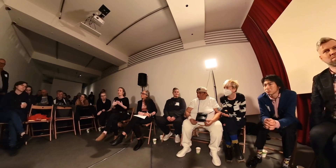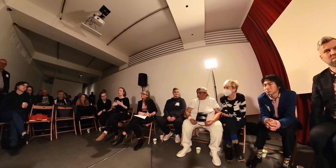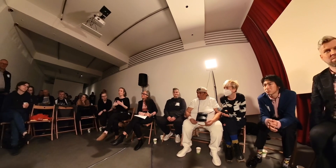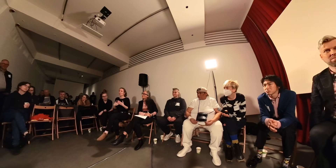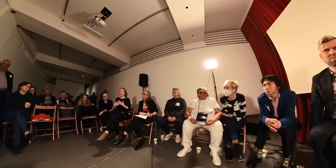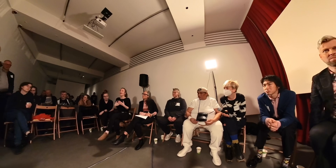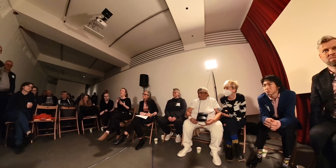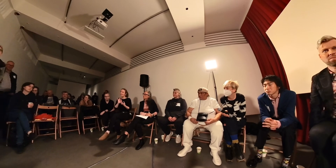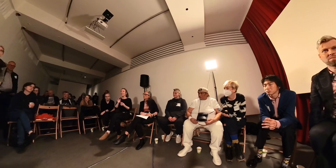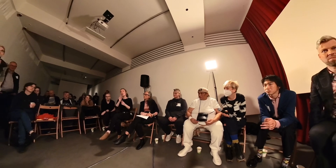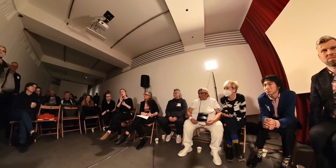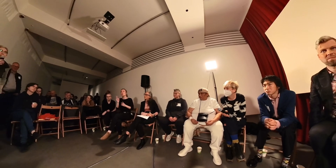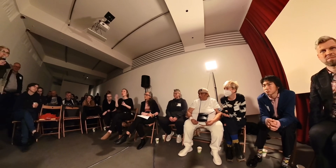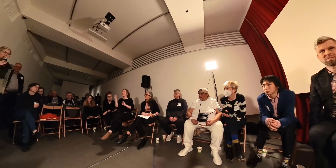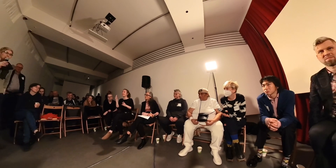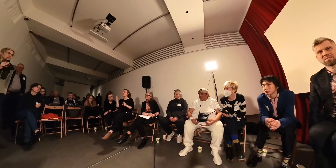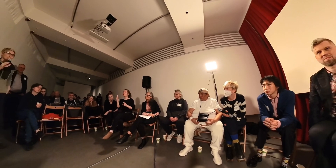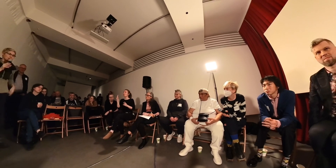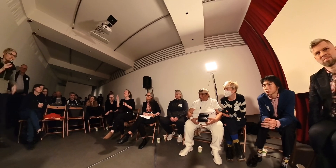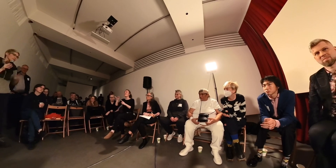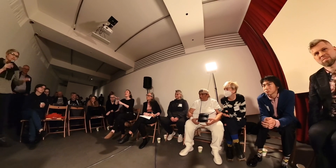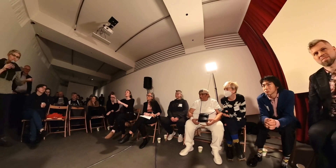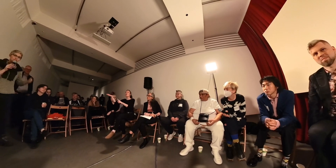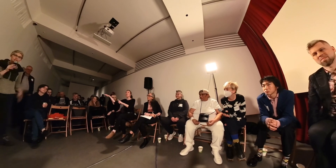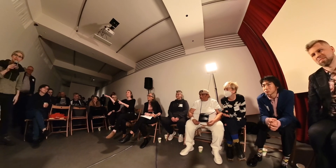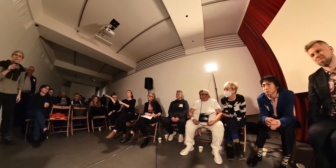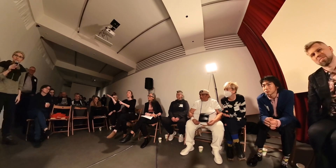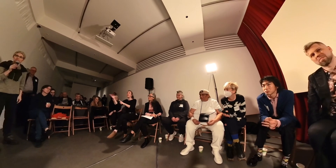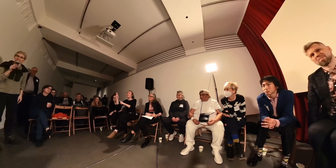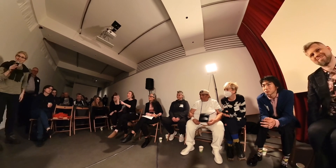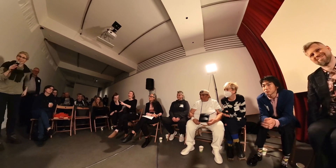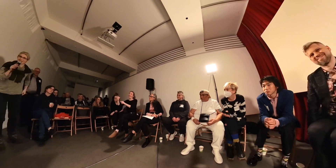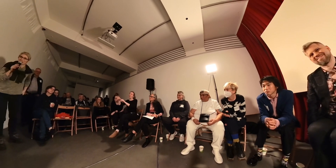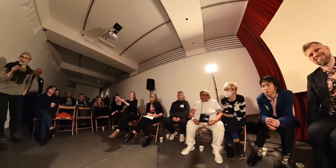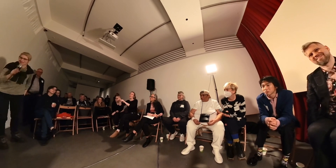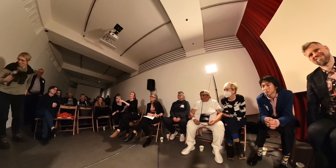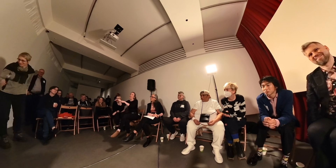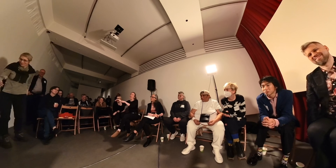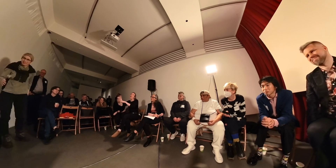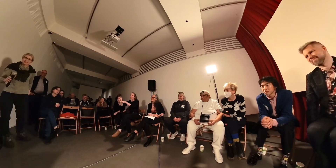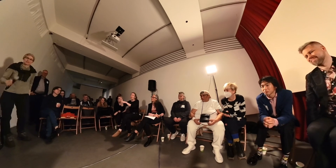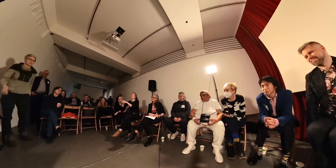toho zveřejnění, které přece jenom má nějaký dosah, i když ne třeba tak jako velký, ale má.